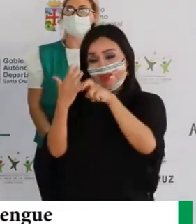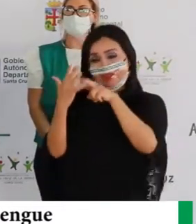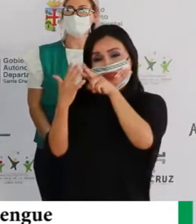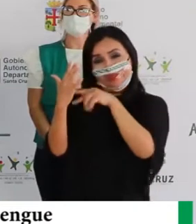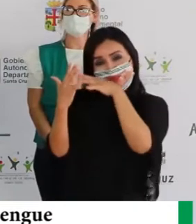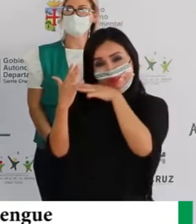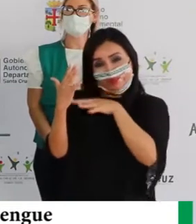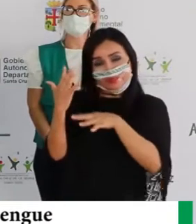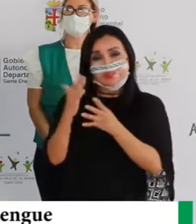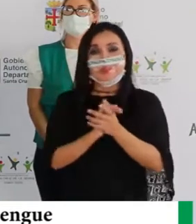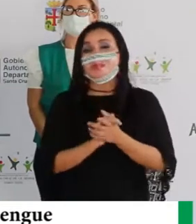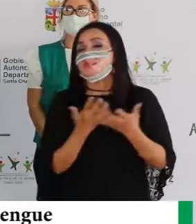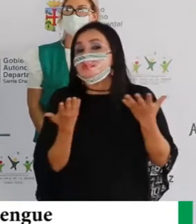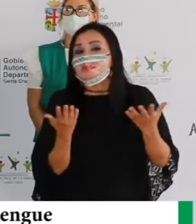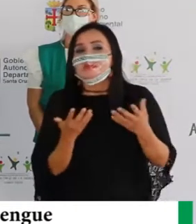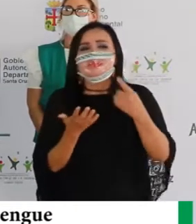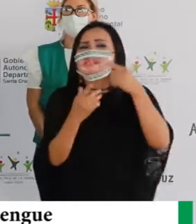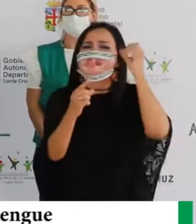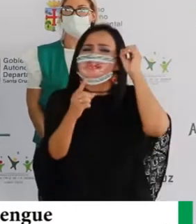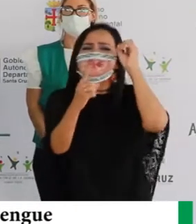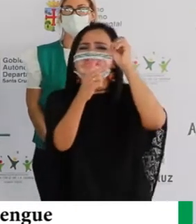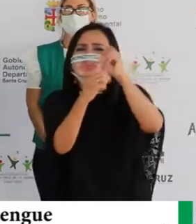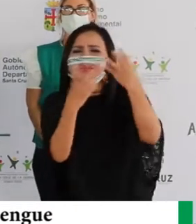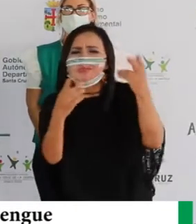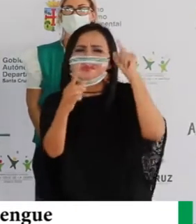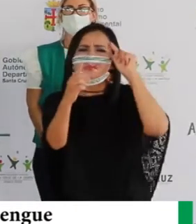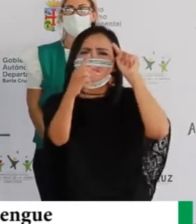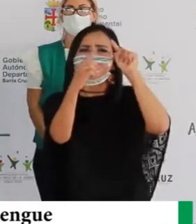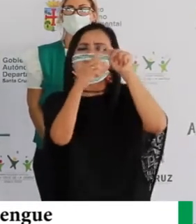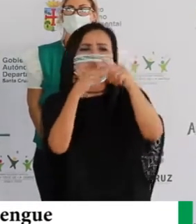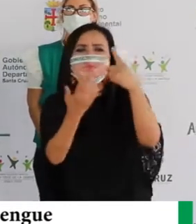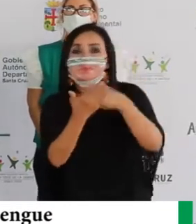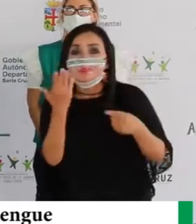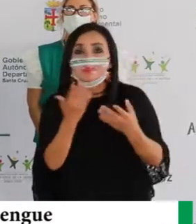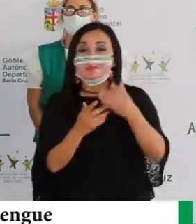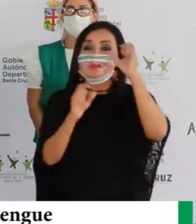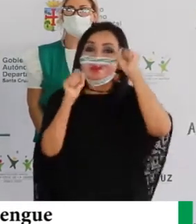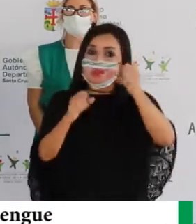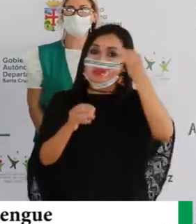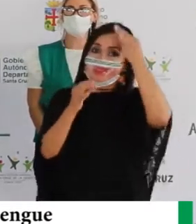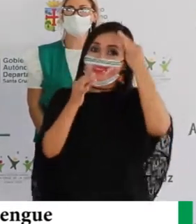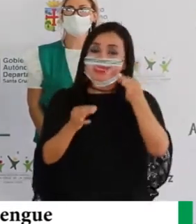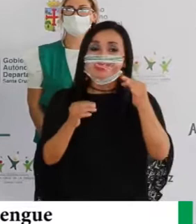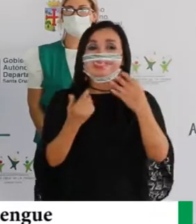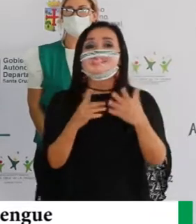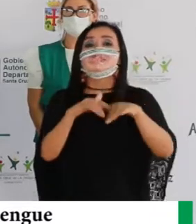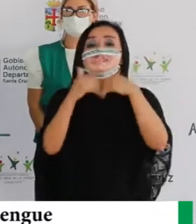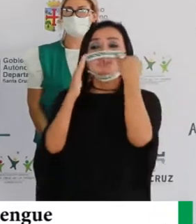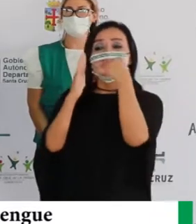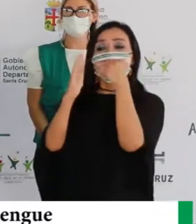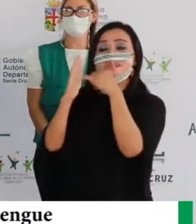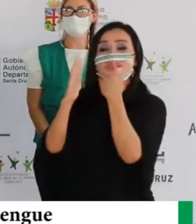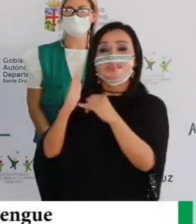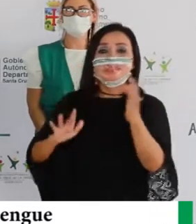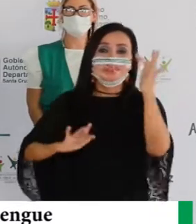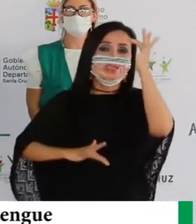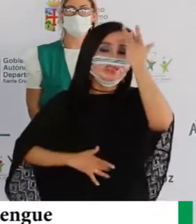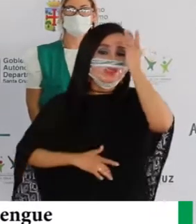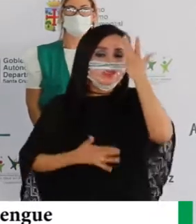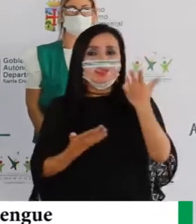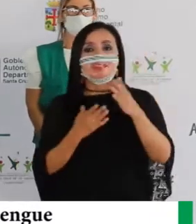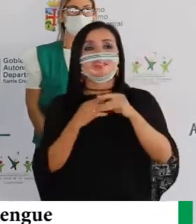entomológico, que tiene por objeto o por objetivo el determinar el índice de infestación